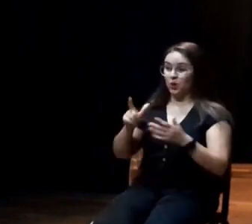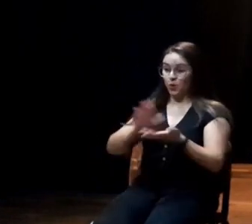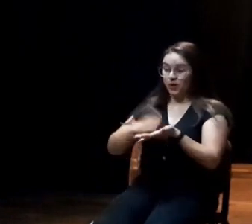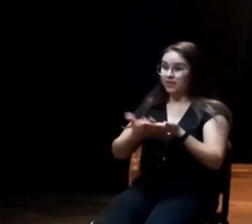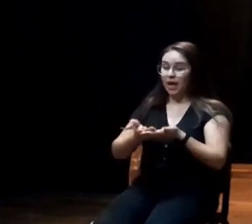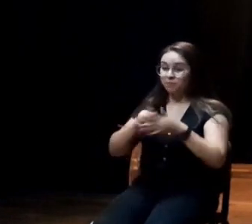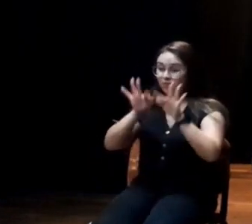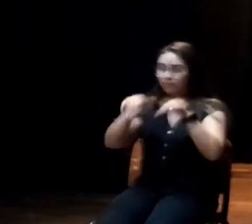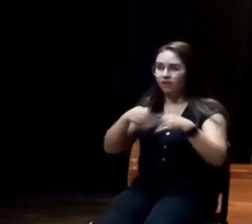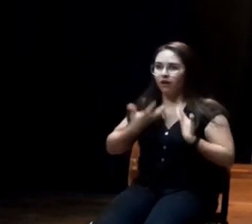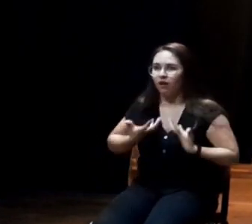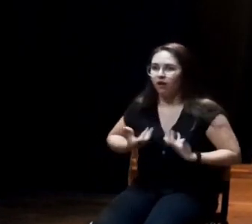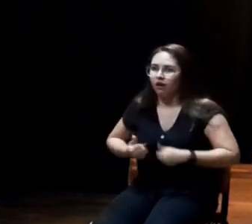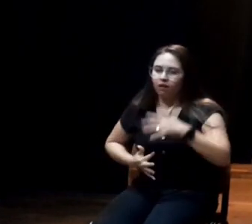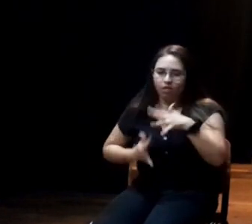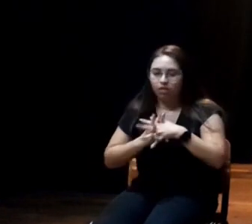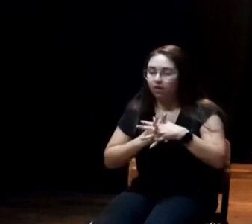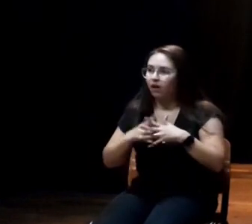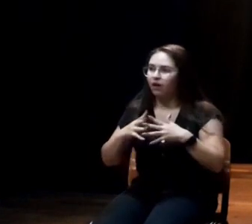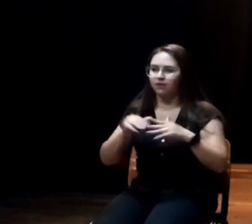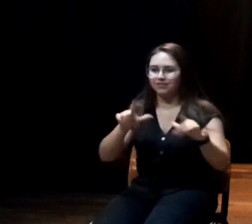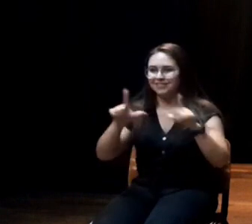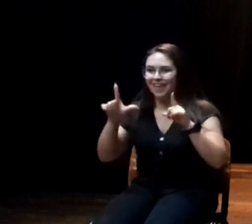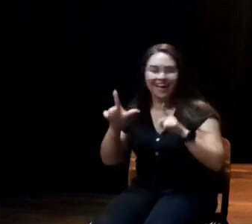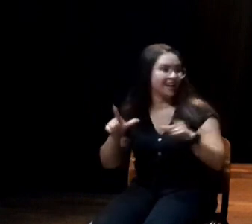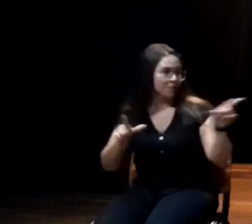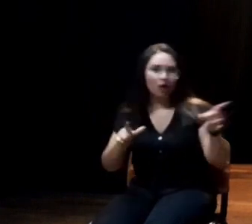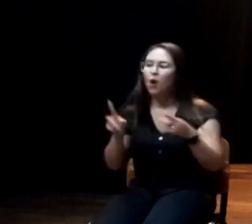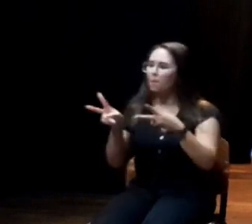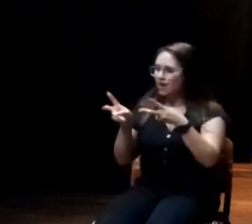gente sai esgotado das cenas, né?